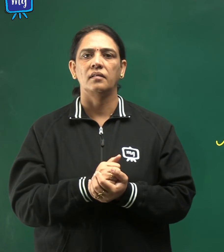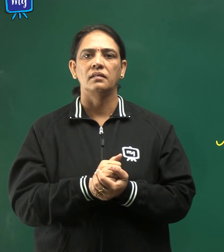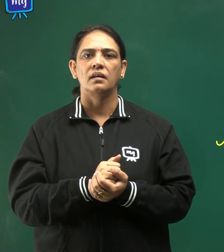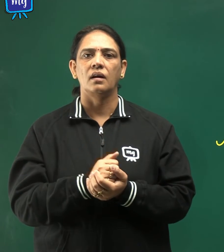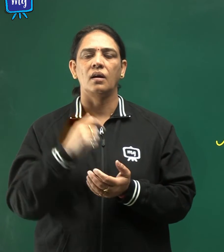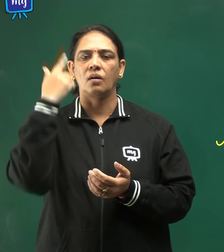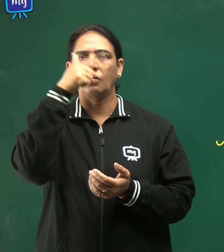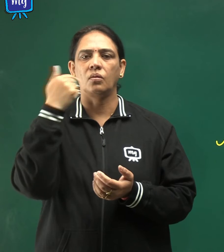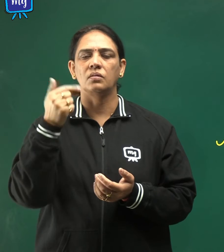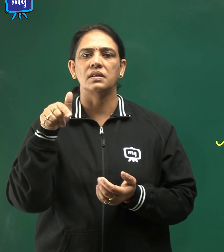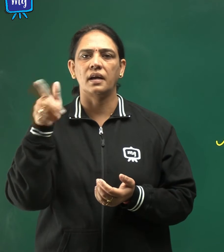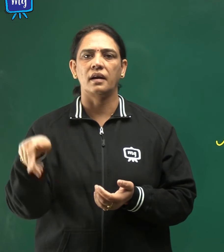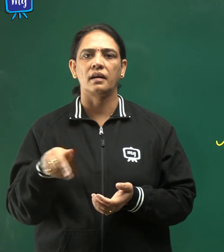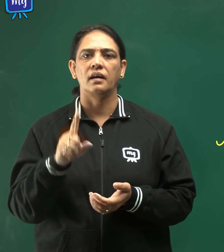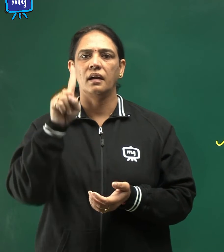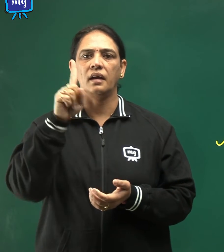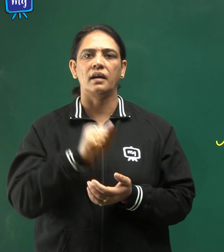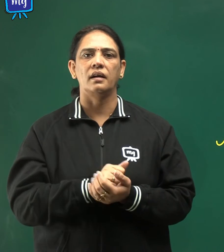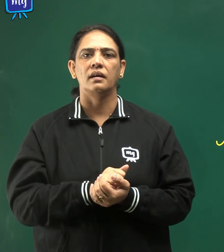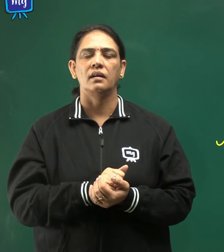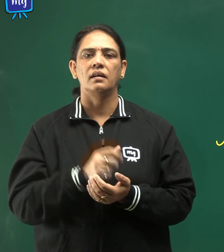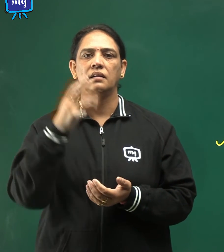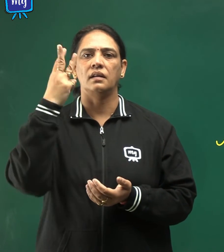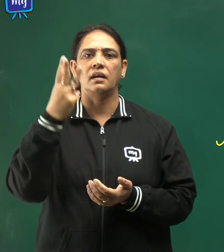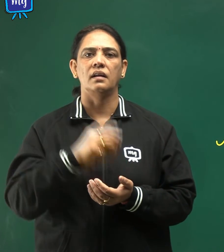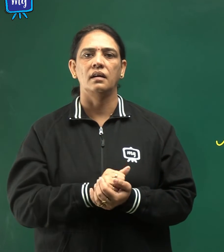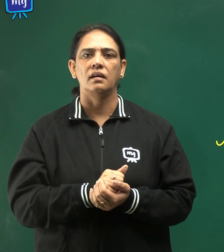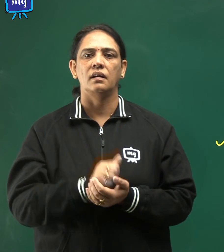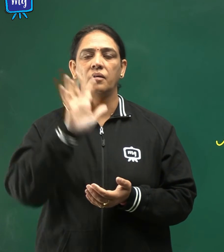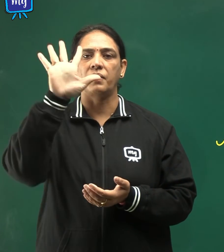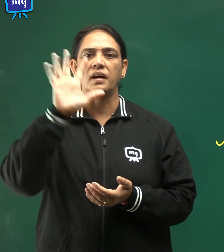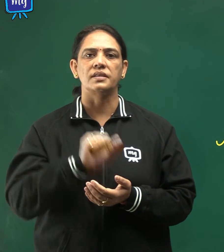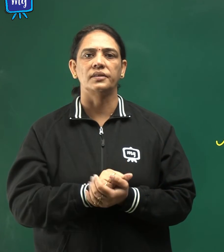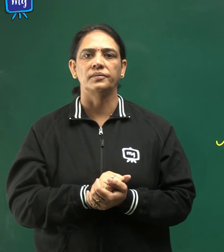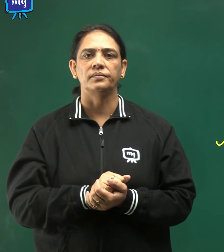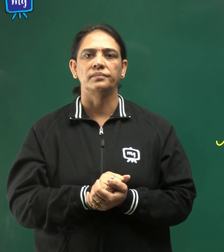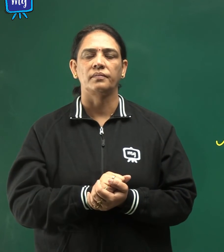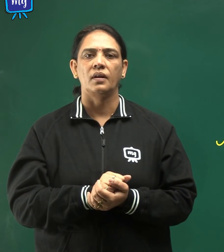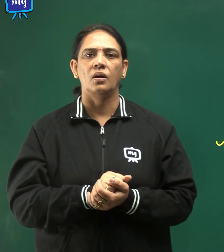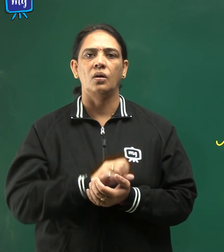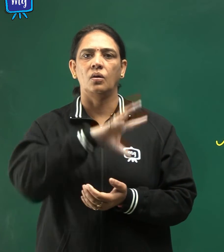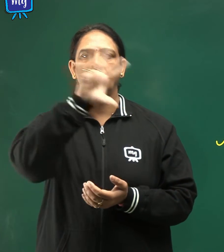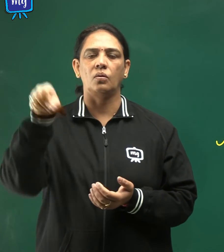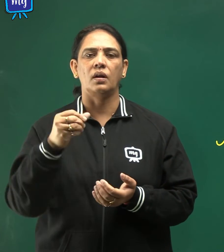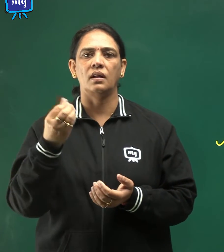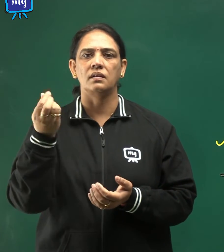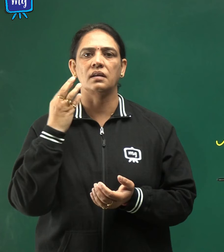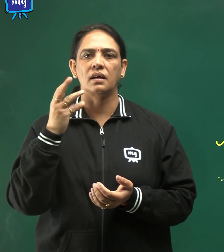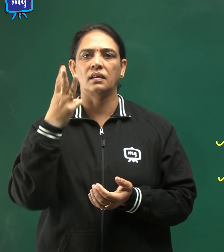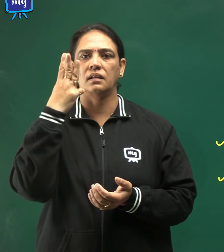कौन कौन सी हैं? 1 3 5 कुल 3।